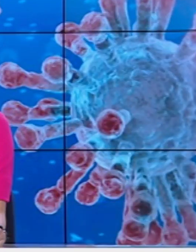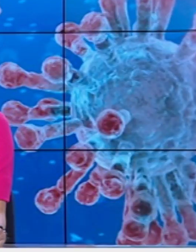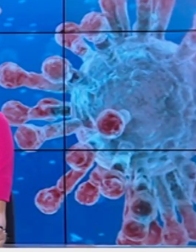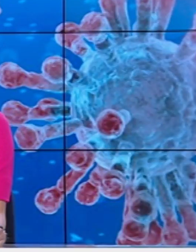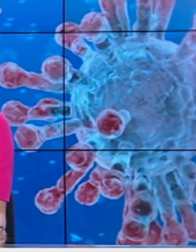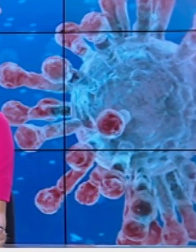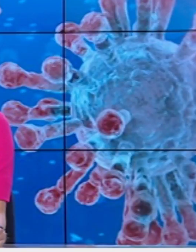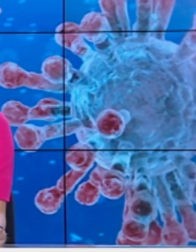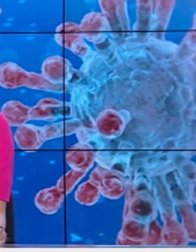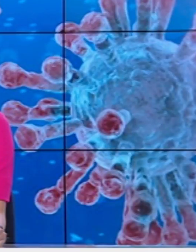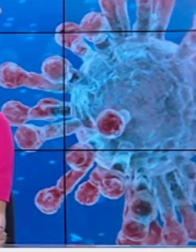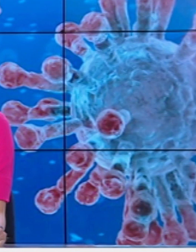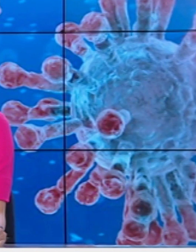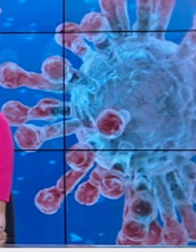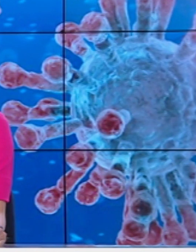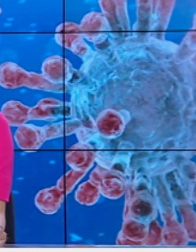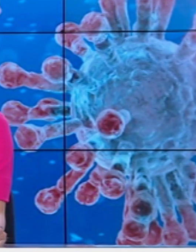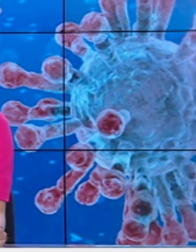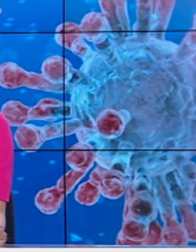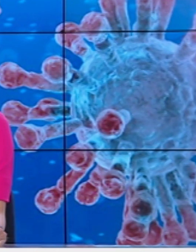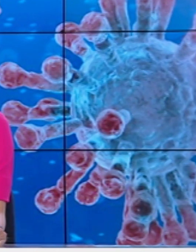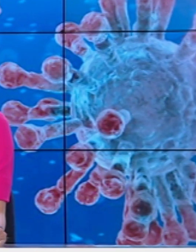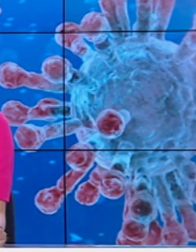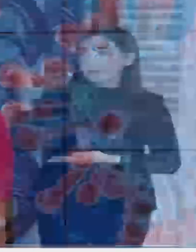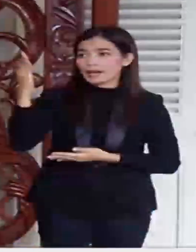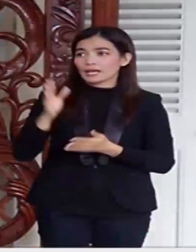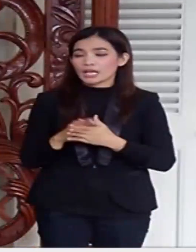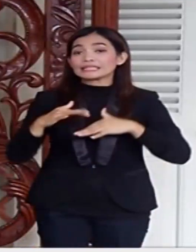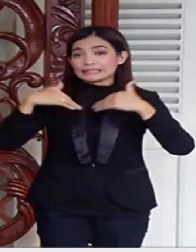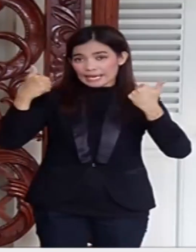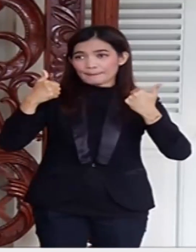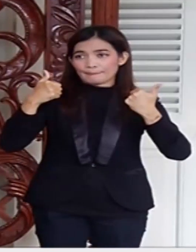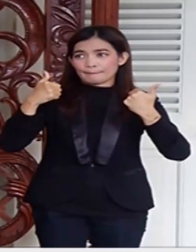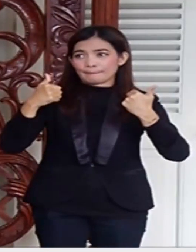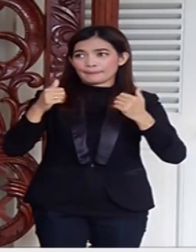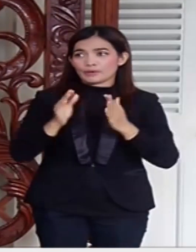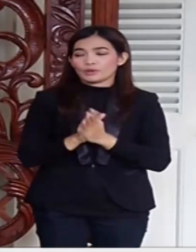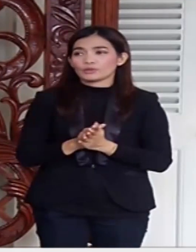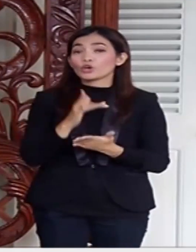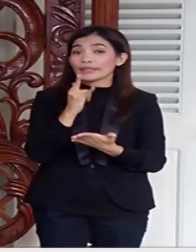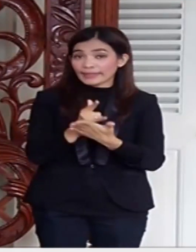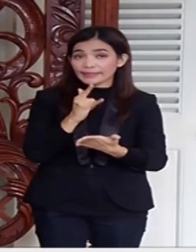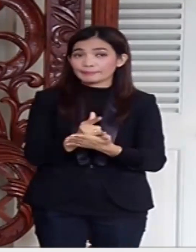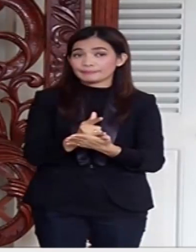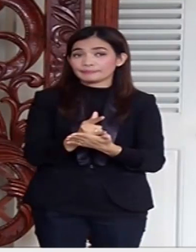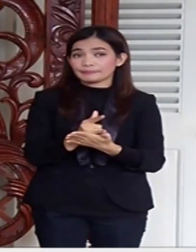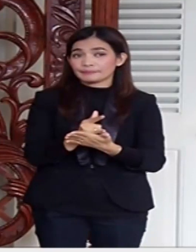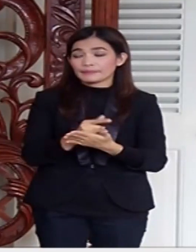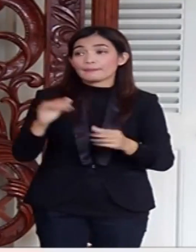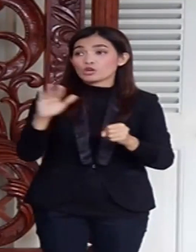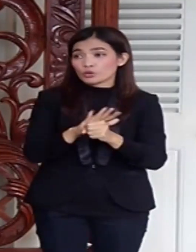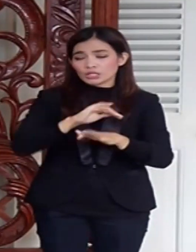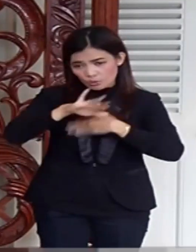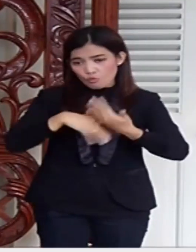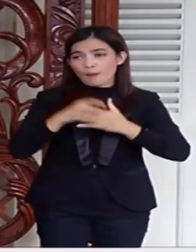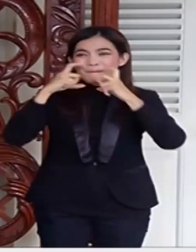melalui Kelurahan lalu turun ke RW dan RT dan untuk bisa memenuhi